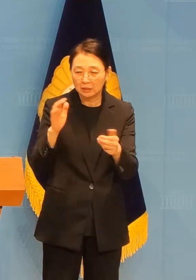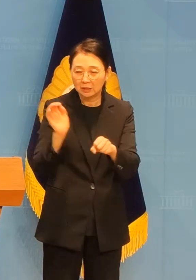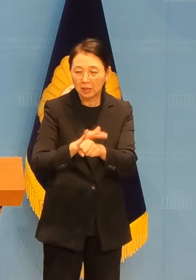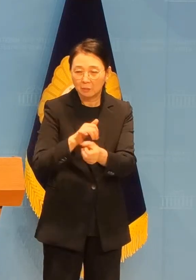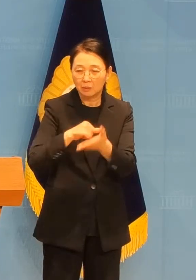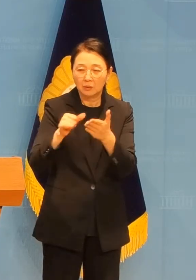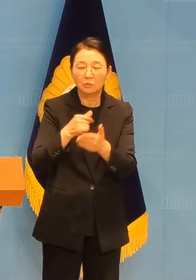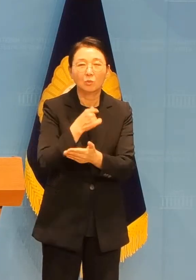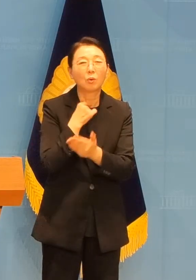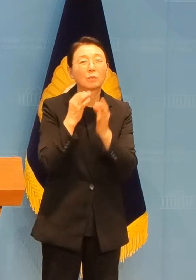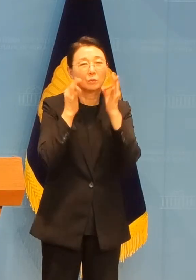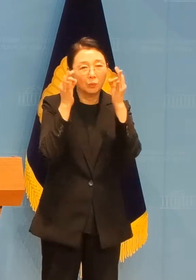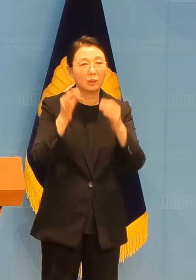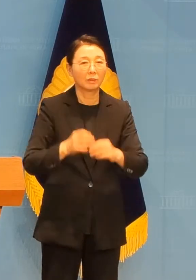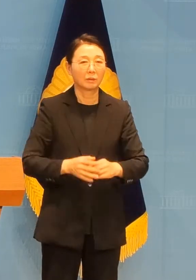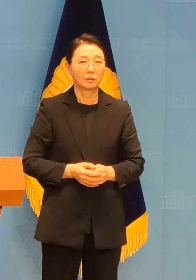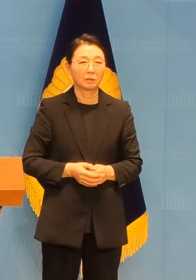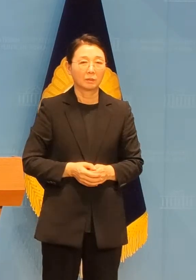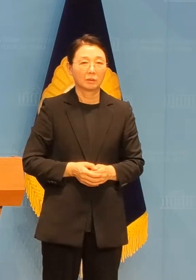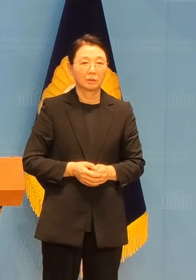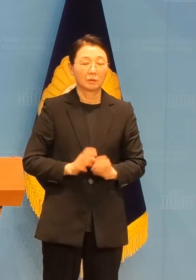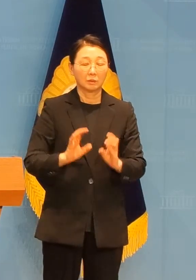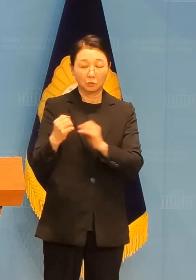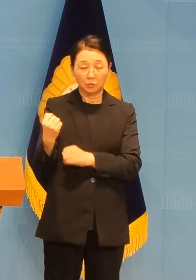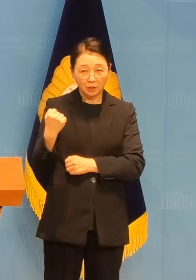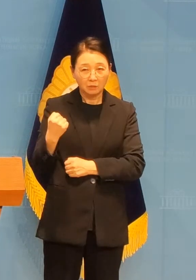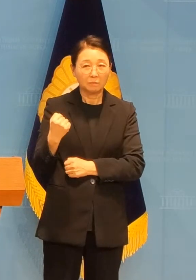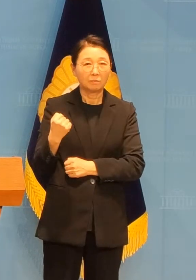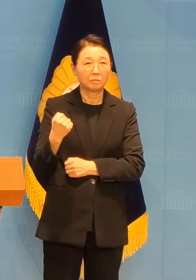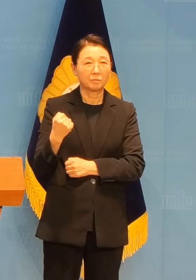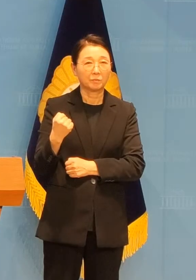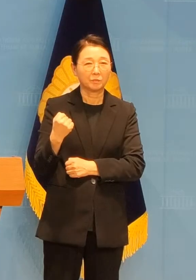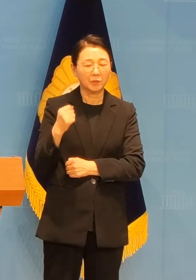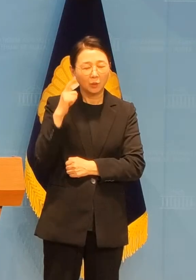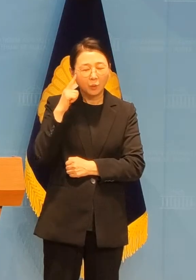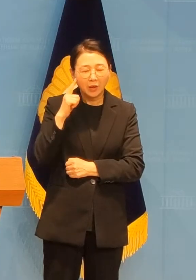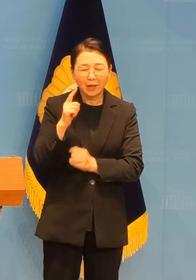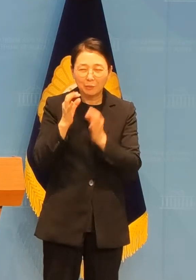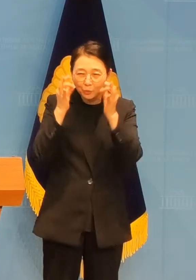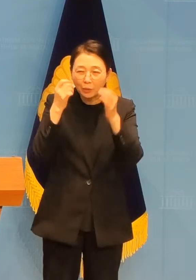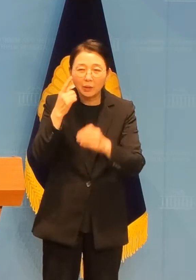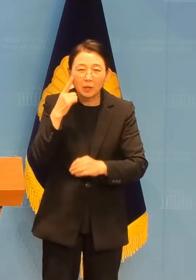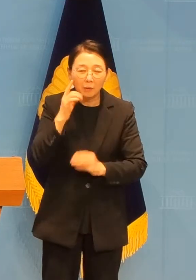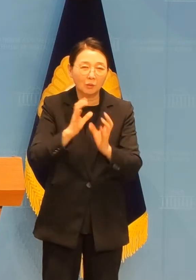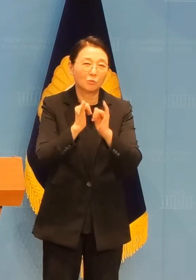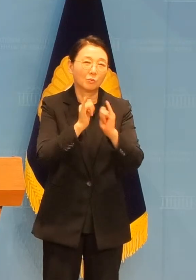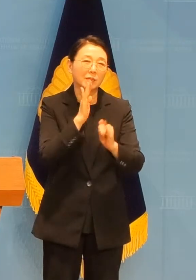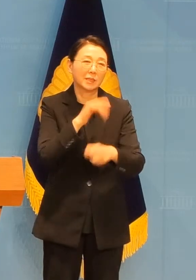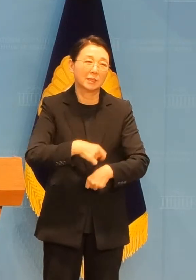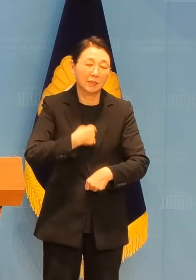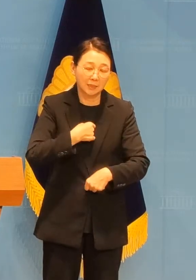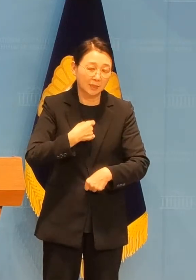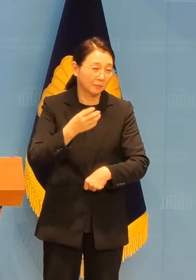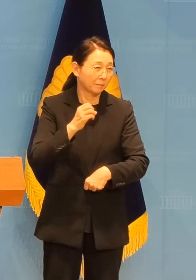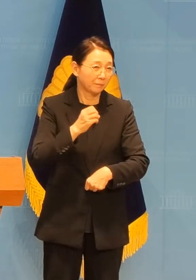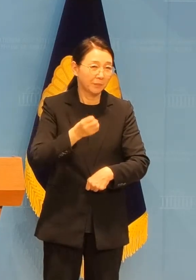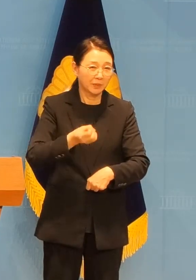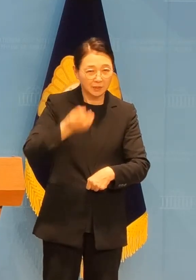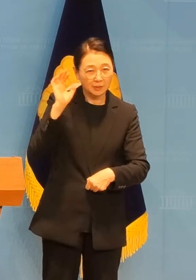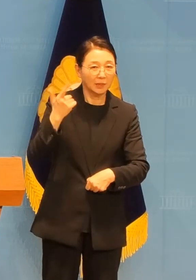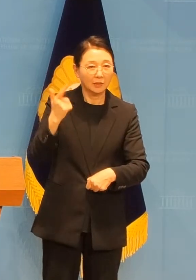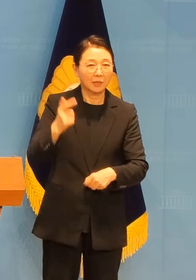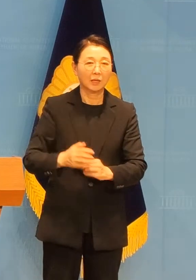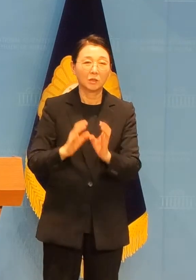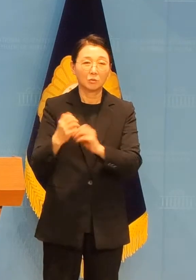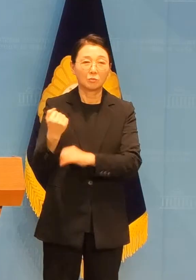계속하고 있습니다. 그러나 국민의힘이 아무리 발악해봤자 국민들은 진실을 잊지 않을 것입니다.